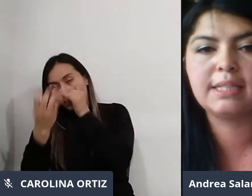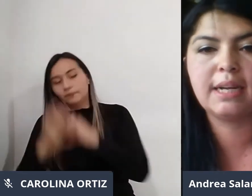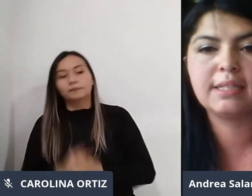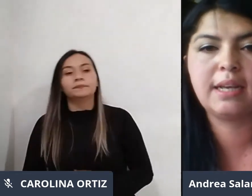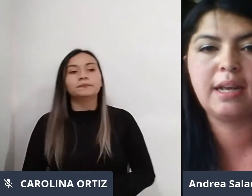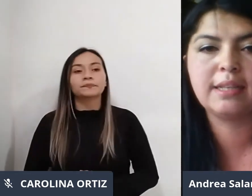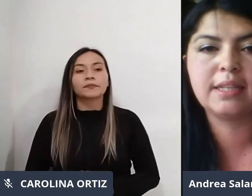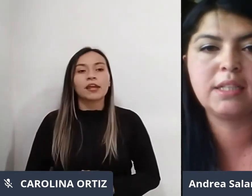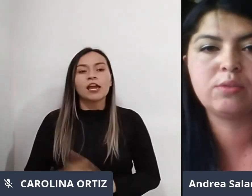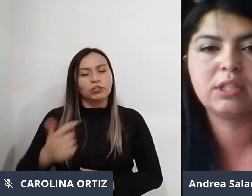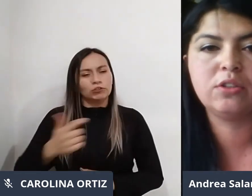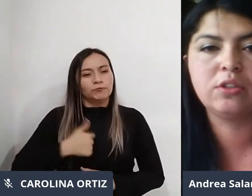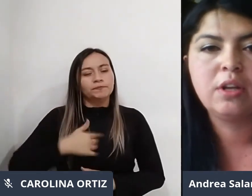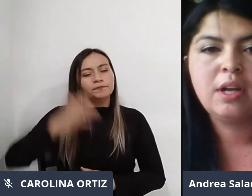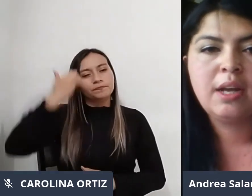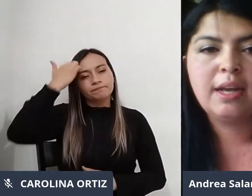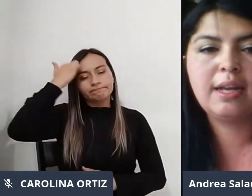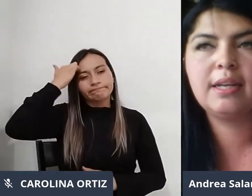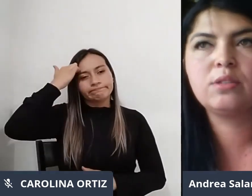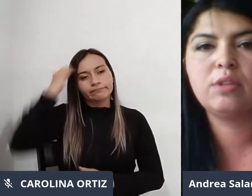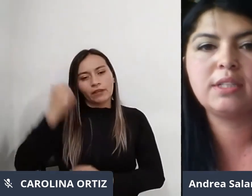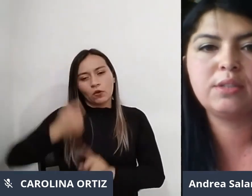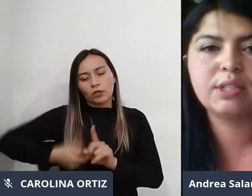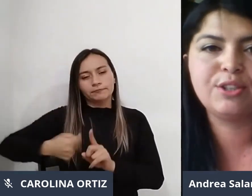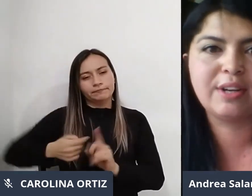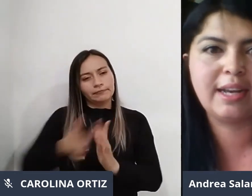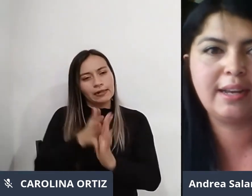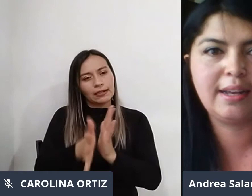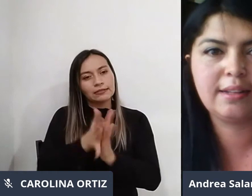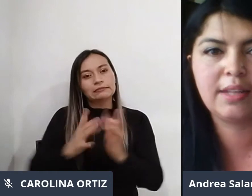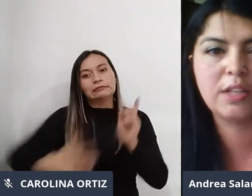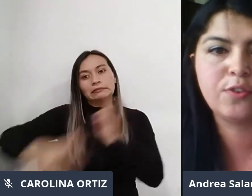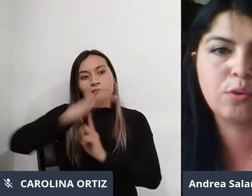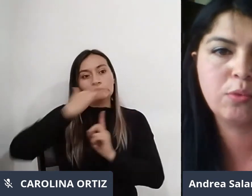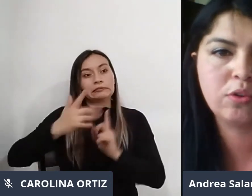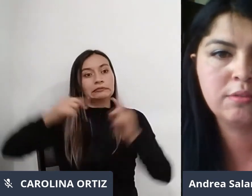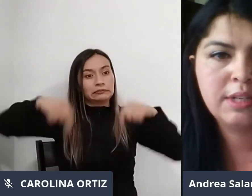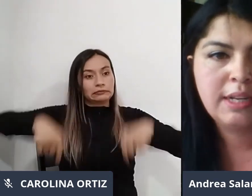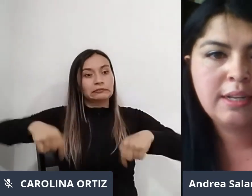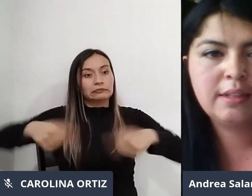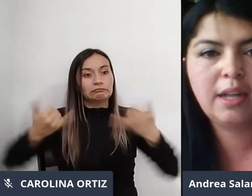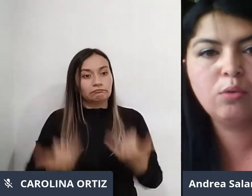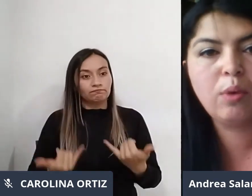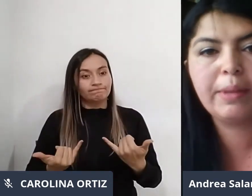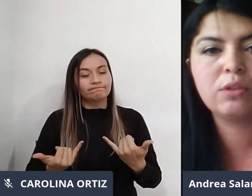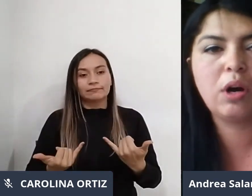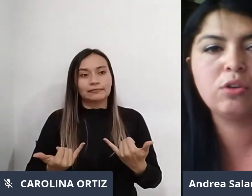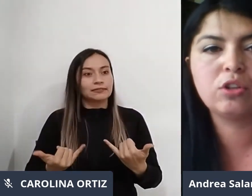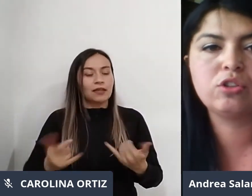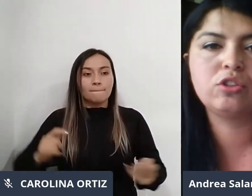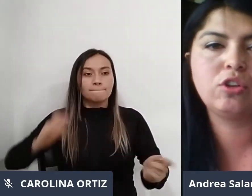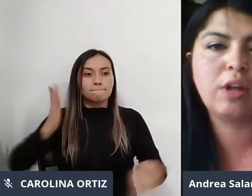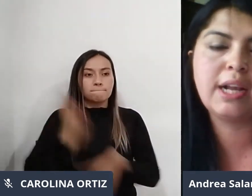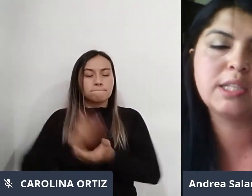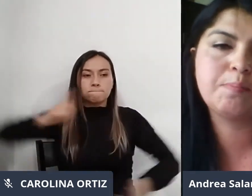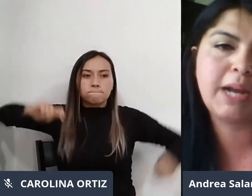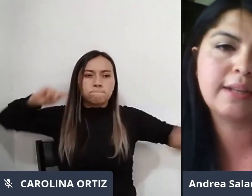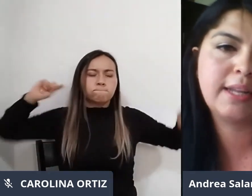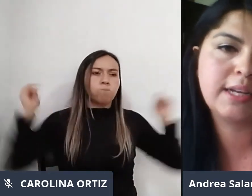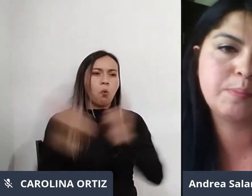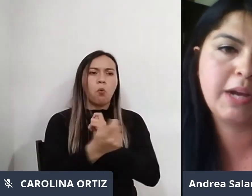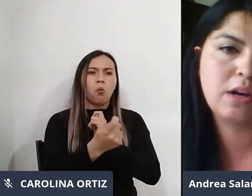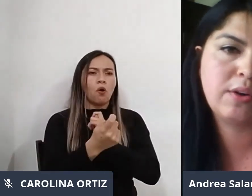como maestra es que esta situación es una situación que transformó de un momento a otro todas